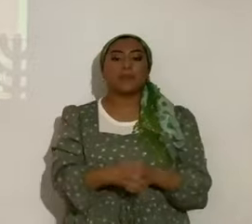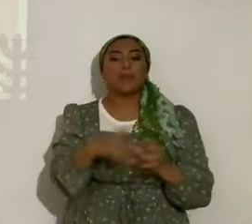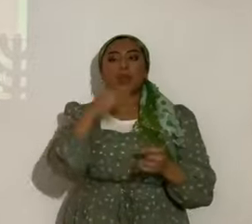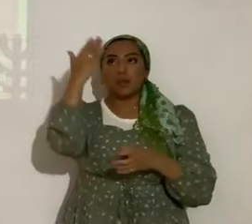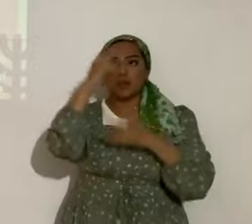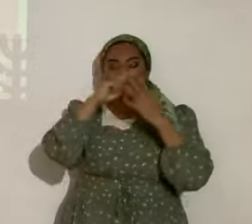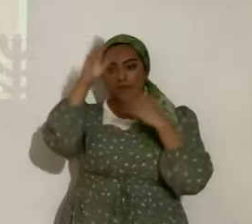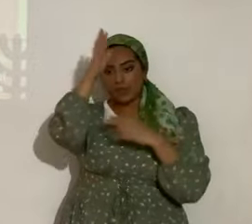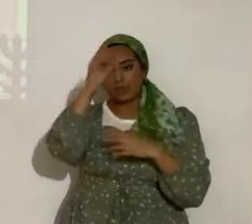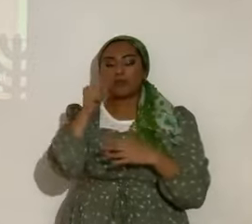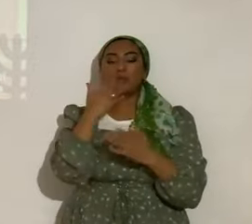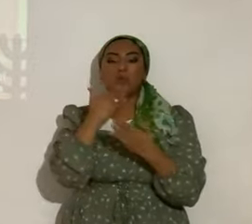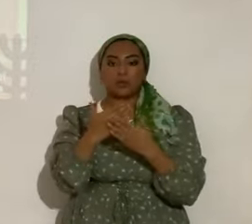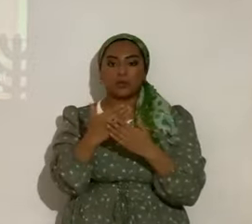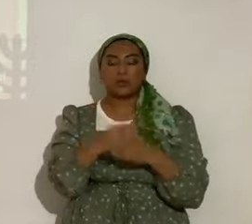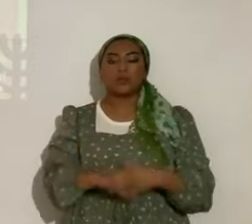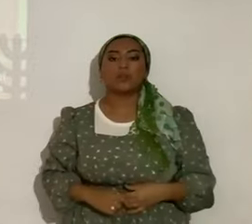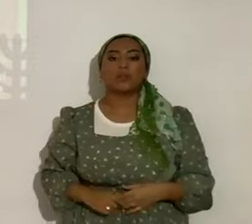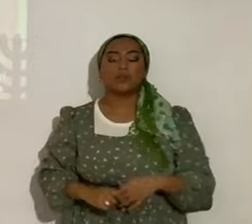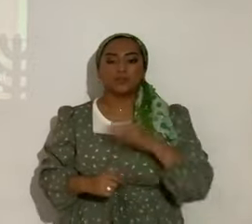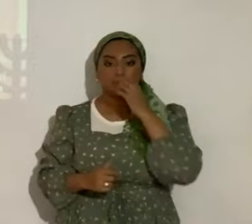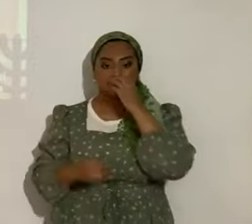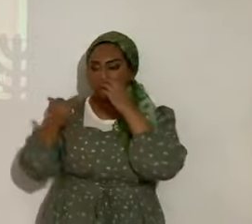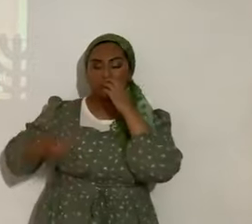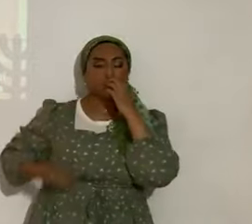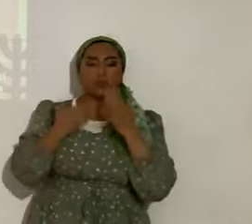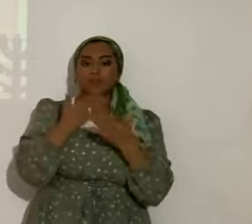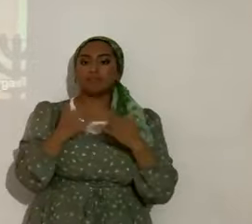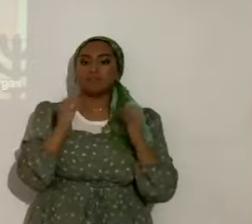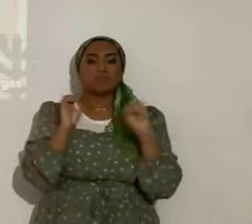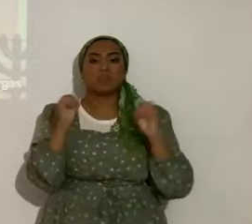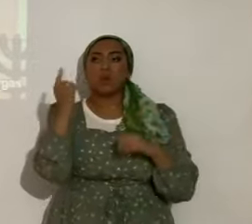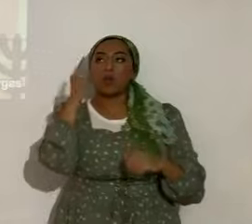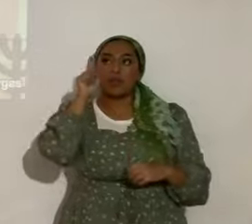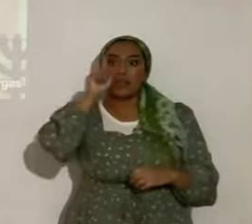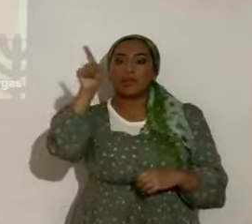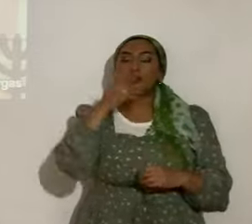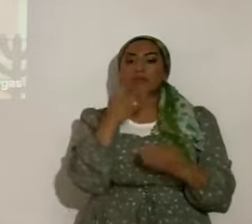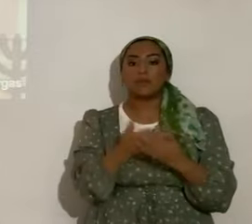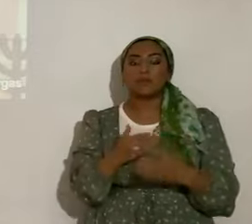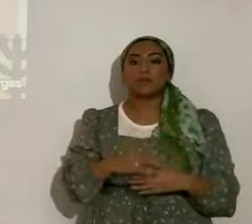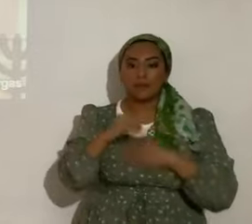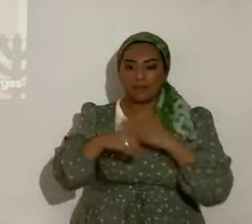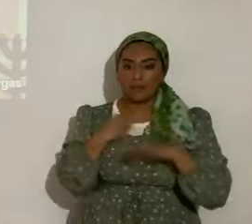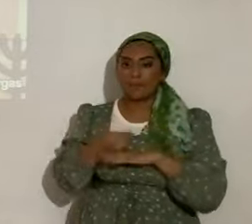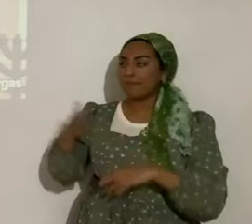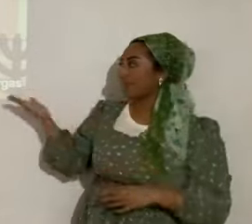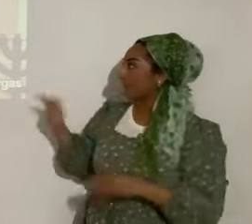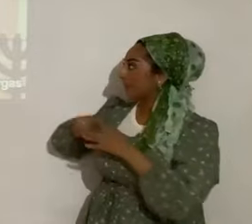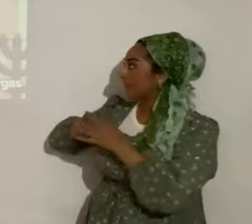Eterno es bueno y Él nos escucha. No nos escucha porque seamos buenos, sino porque Él es bueno. Amén.